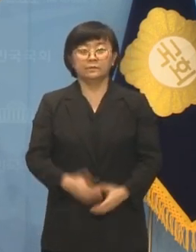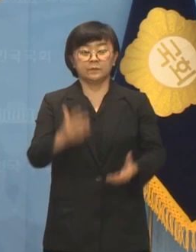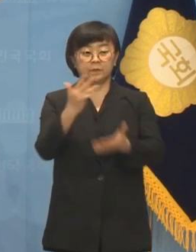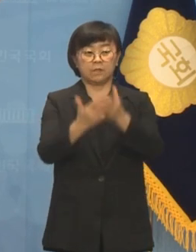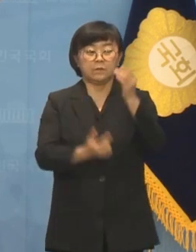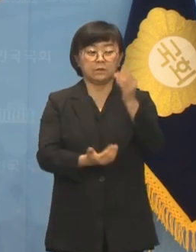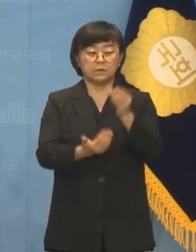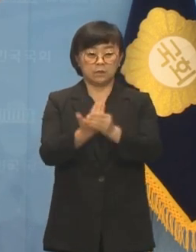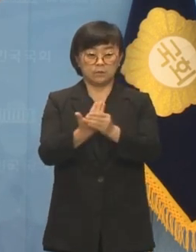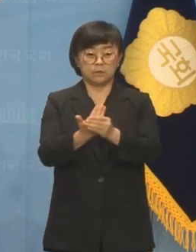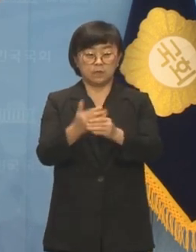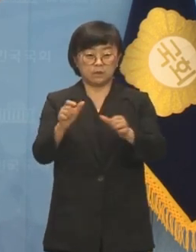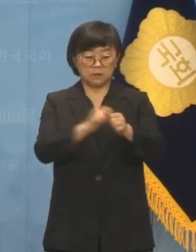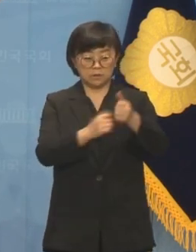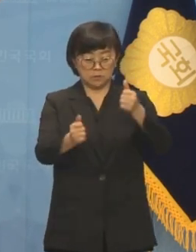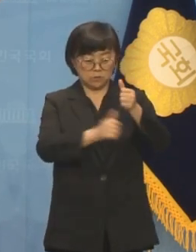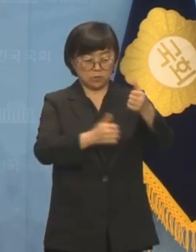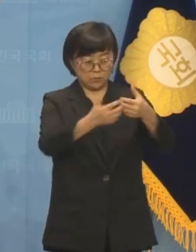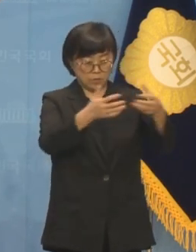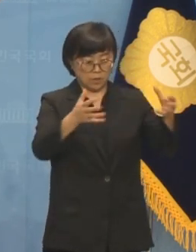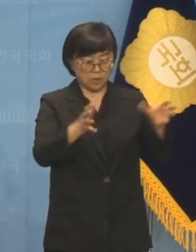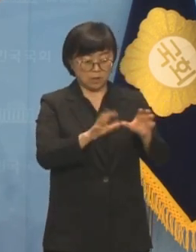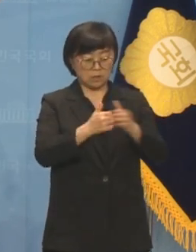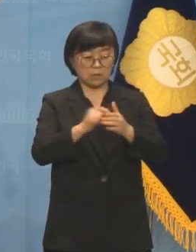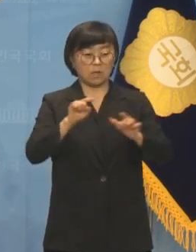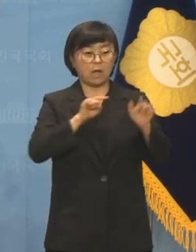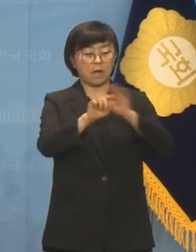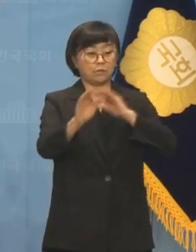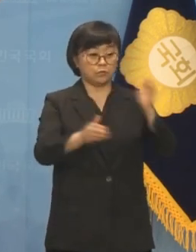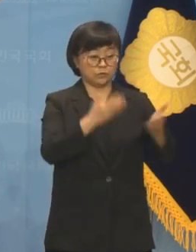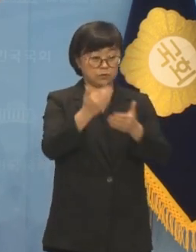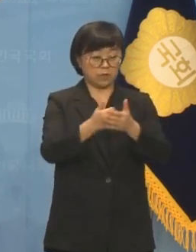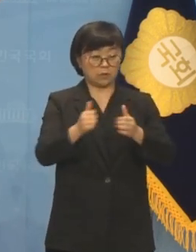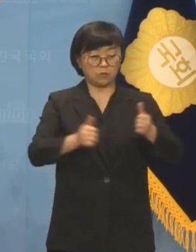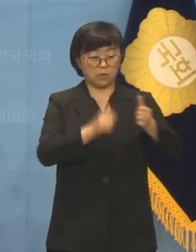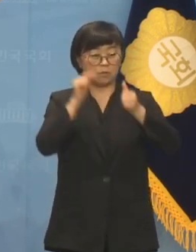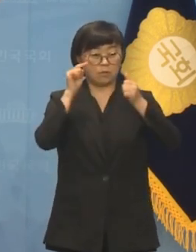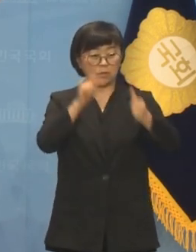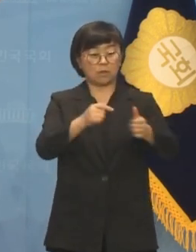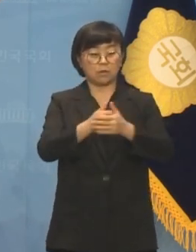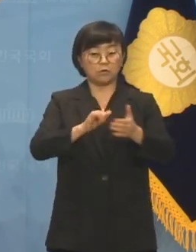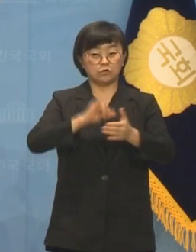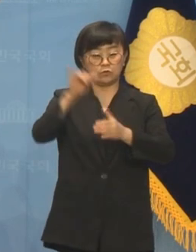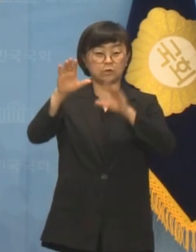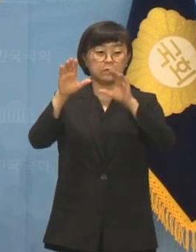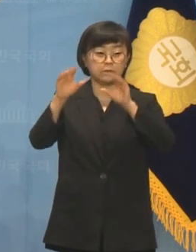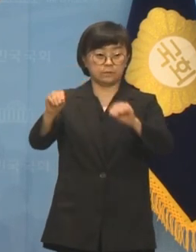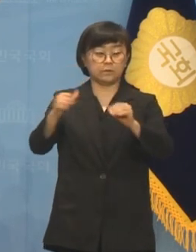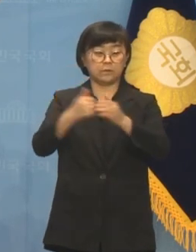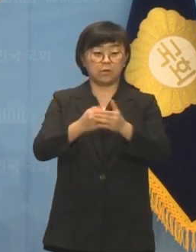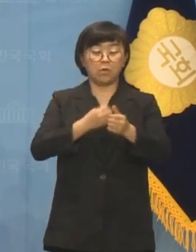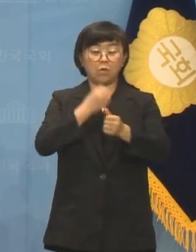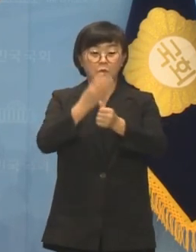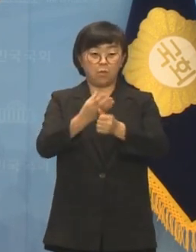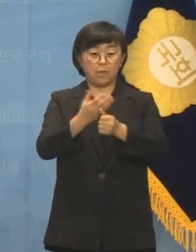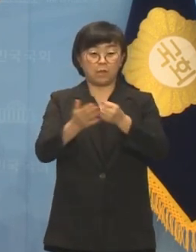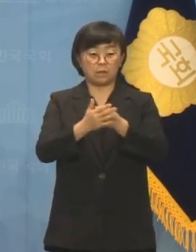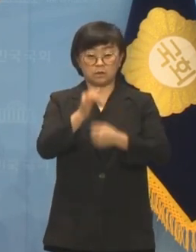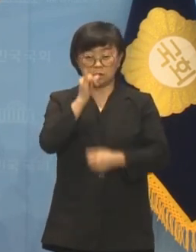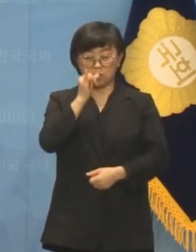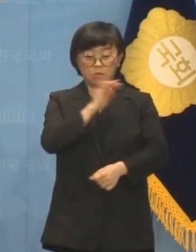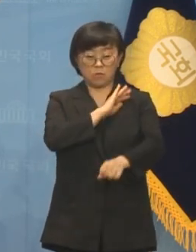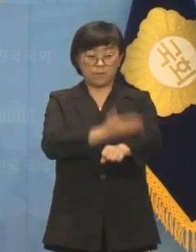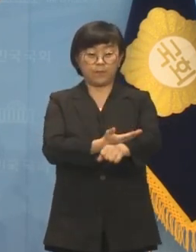이태원 참사 특조위에는 압수수색, 동행명령, 출국금지, 고발권 등을 가지고